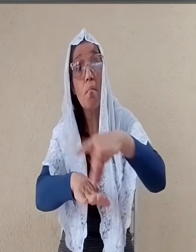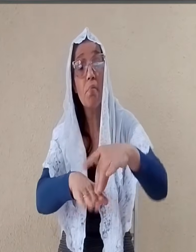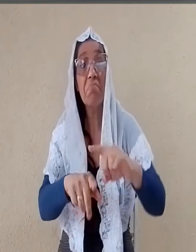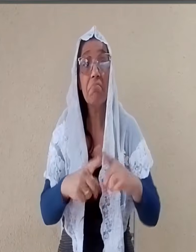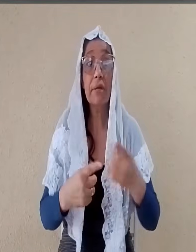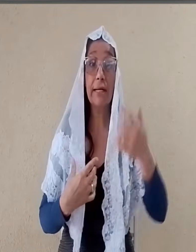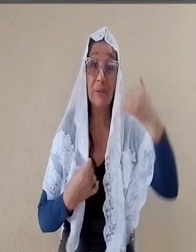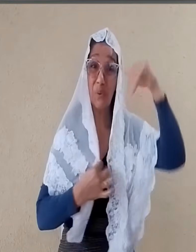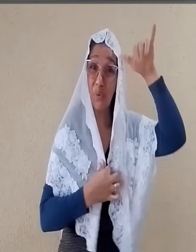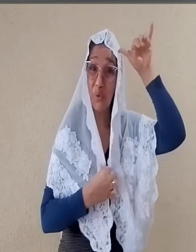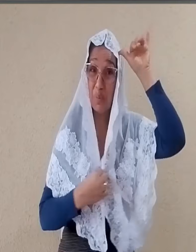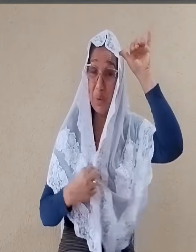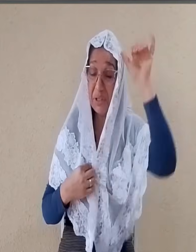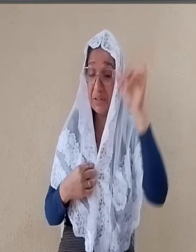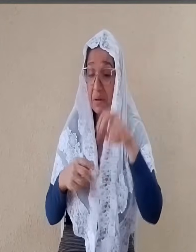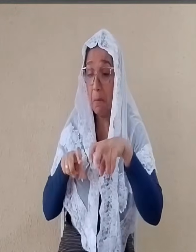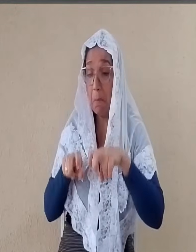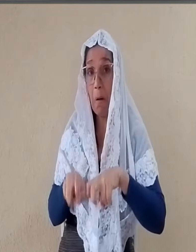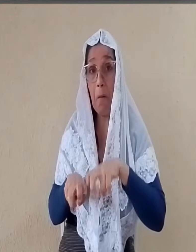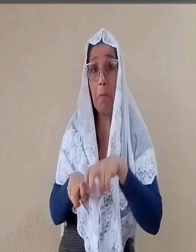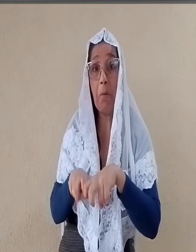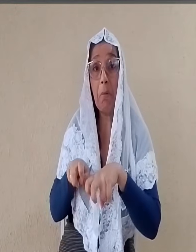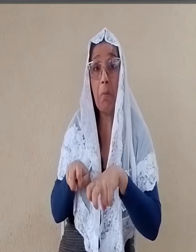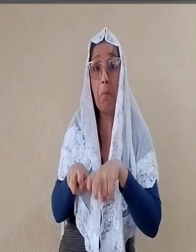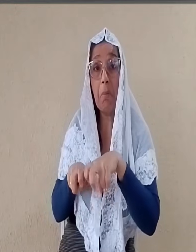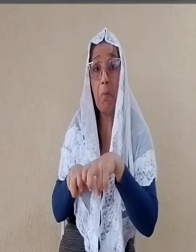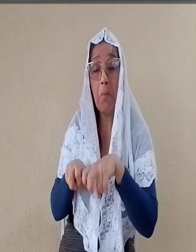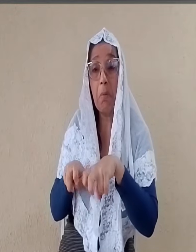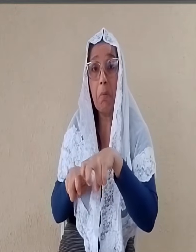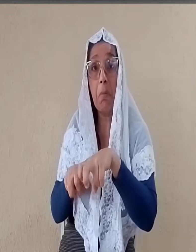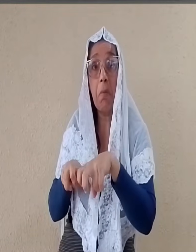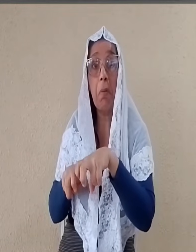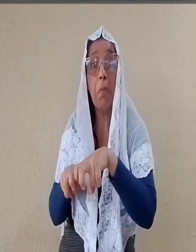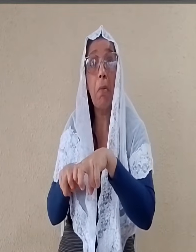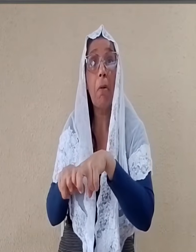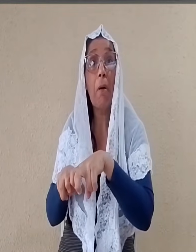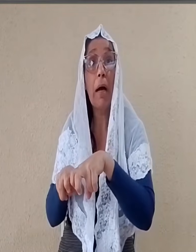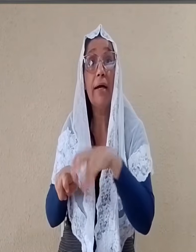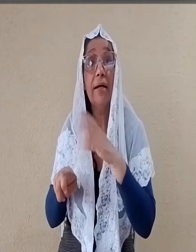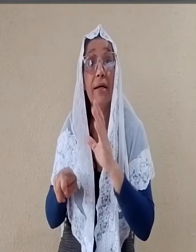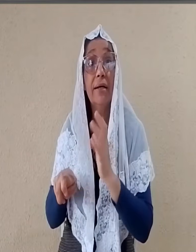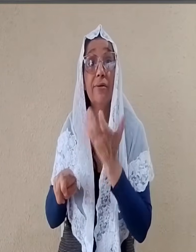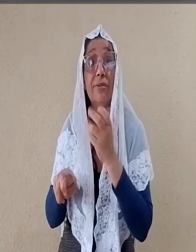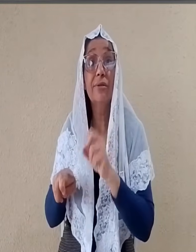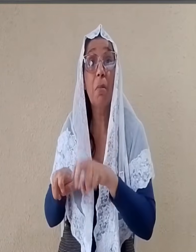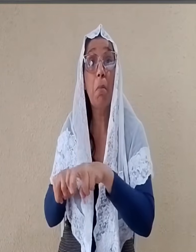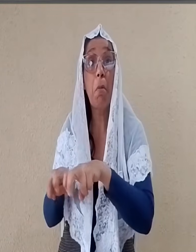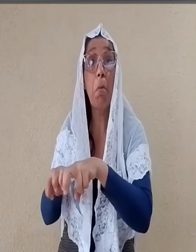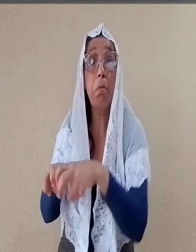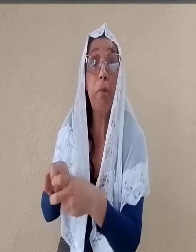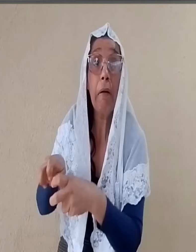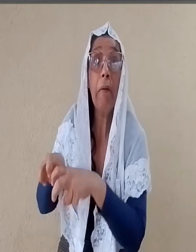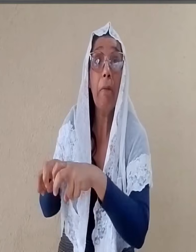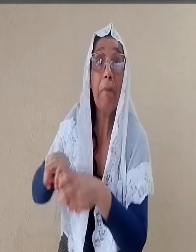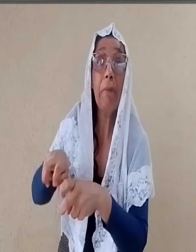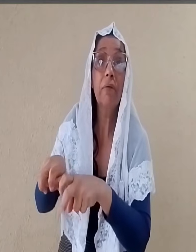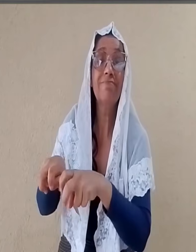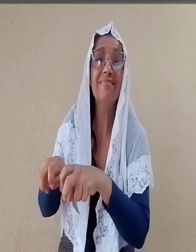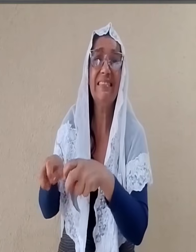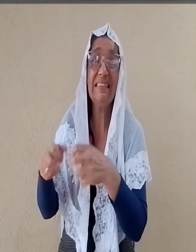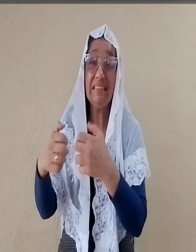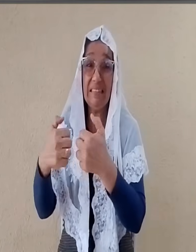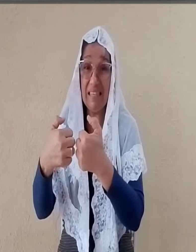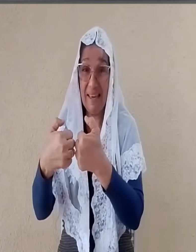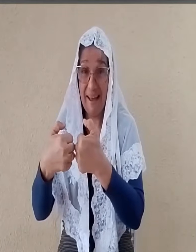ser levada em cima de boi. A arca não podia ser levada com os valentes de Davi. A arca não pode